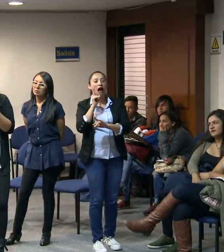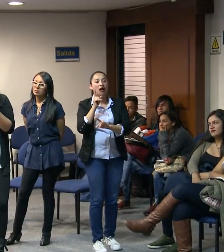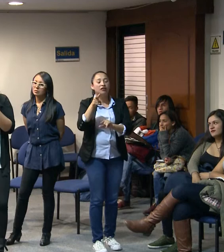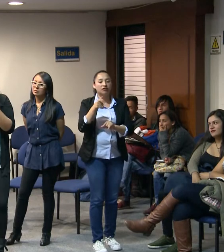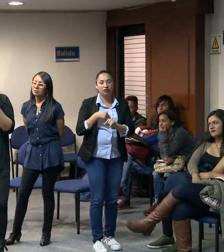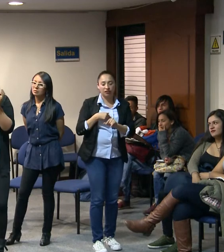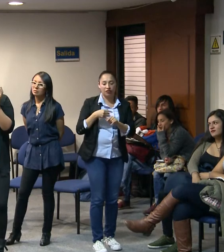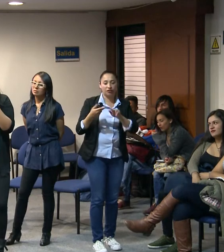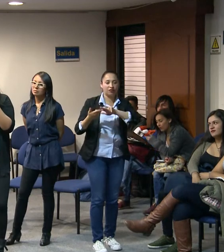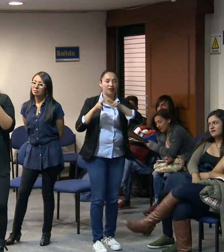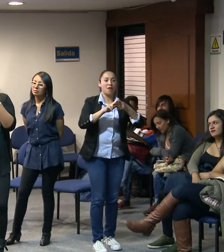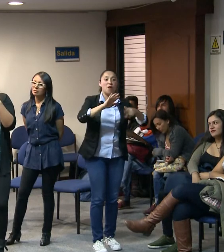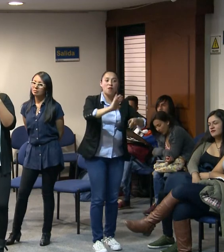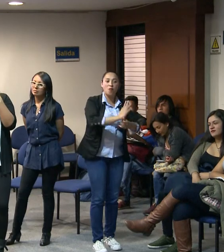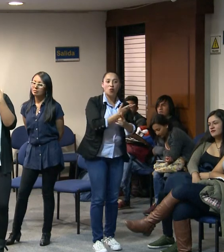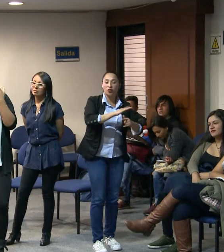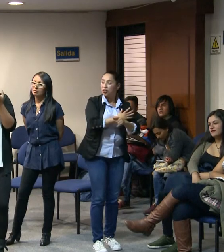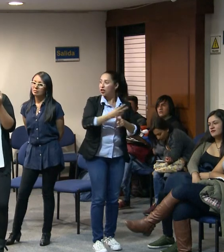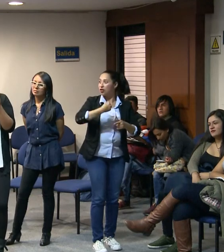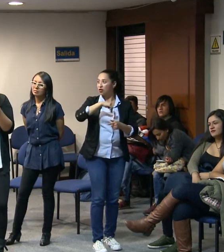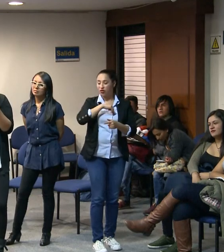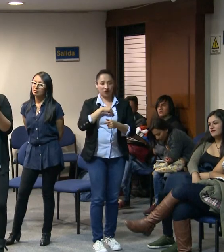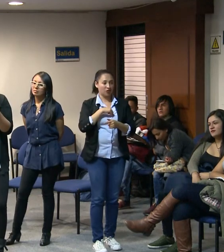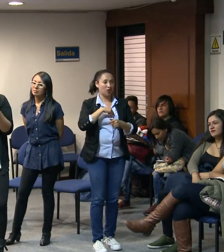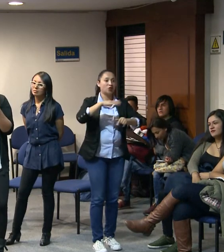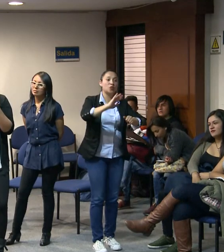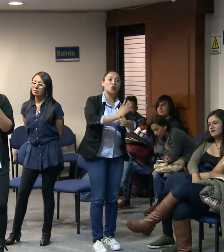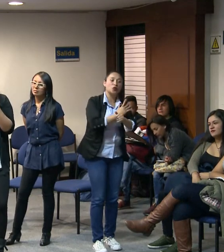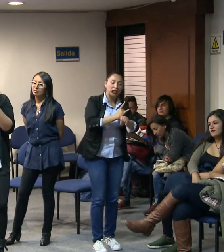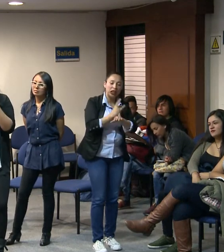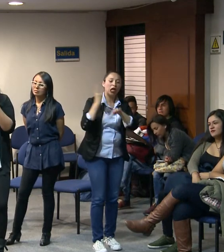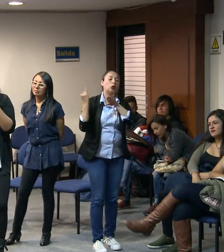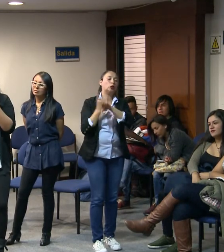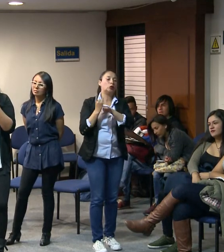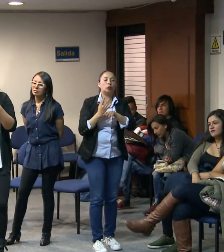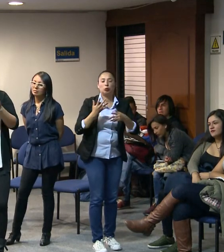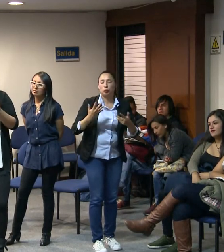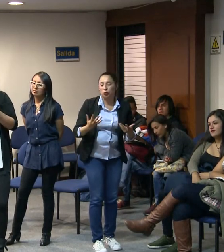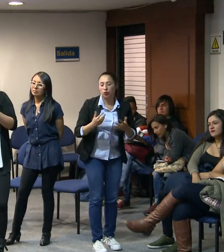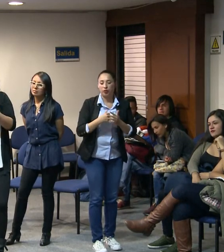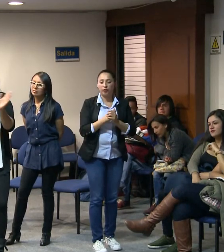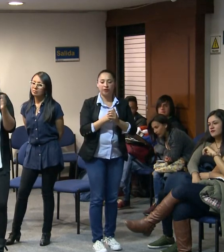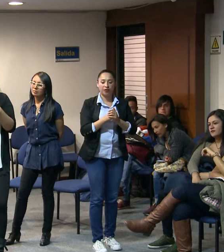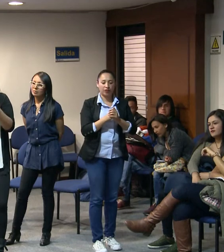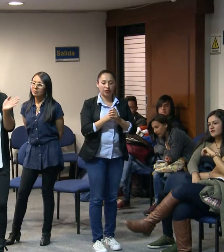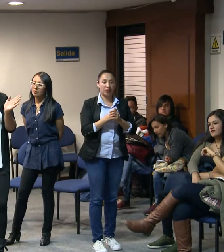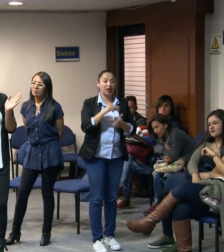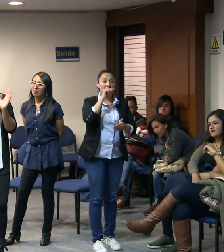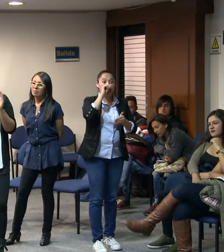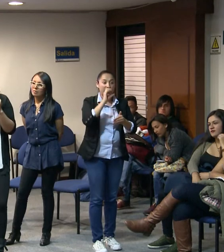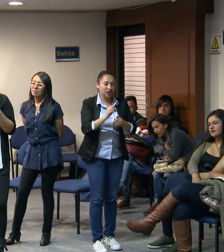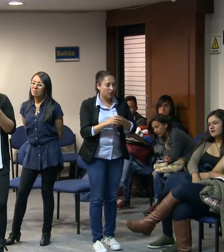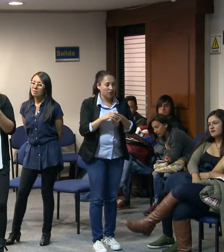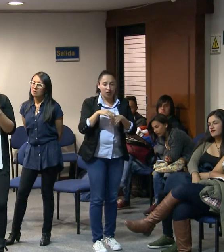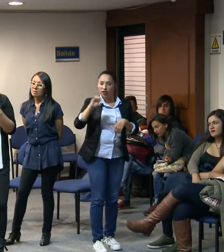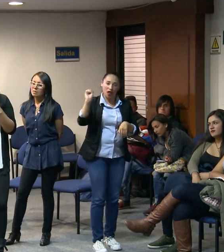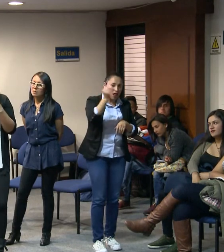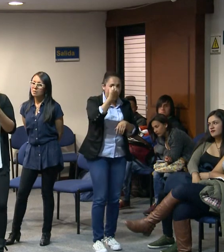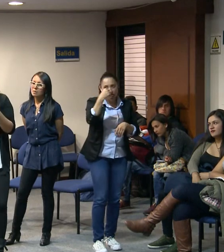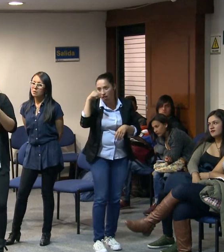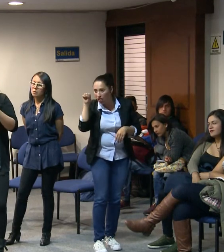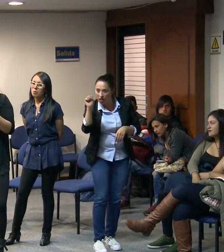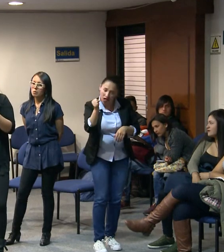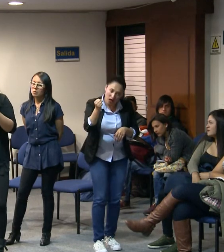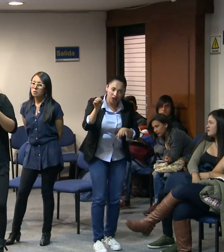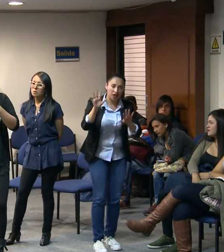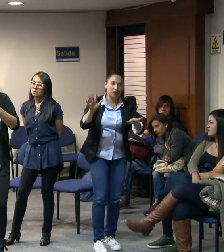música, cuando tratamos de colocarla o hacerle uso, cuando están como que se dispersan, entonces como que